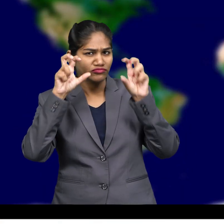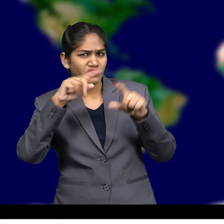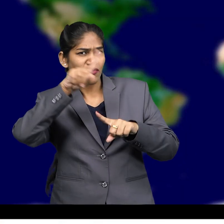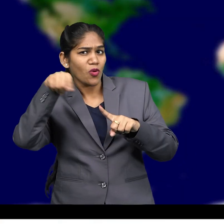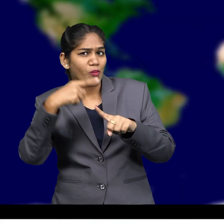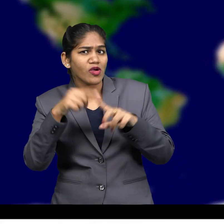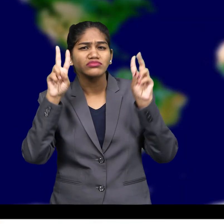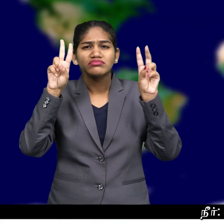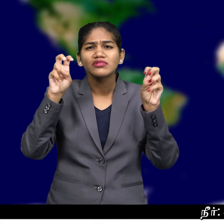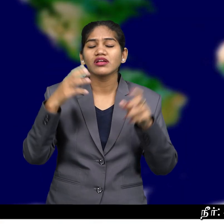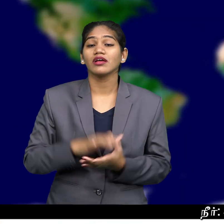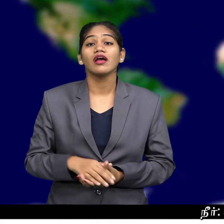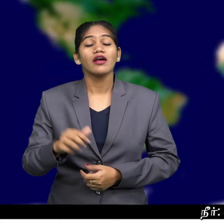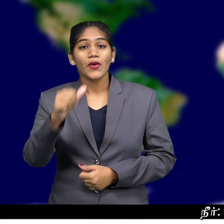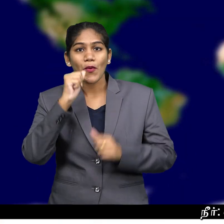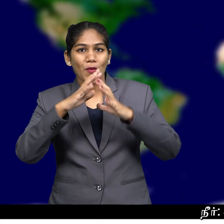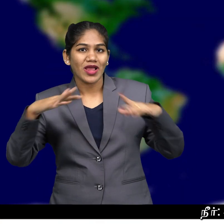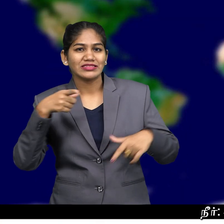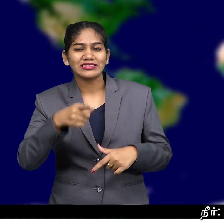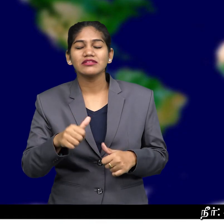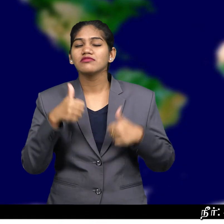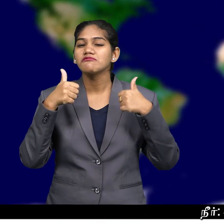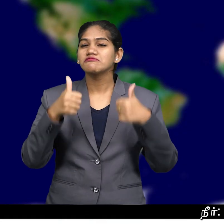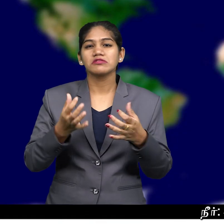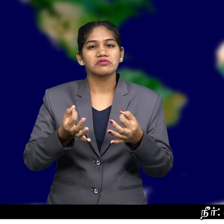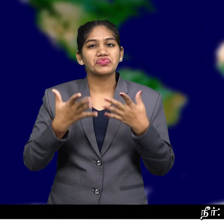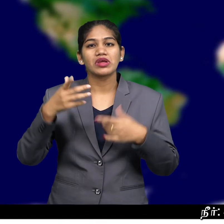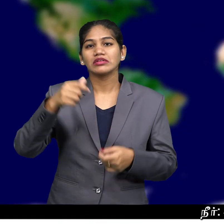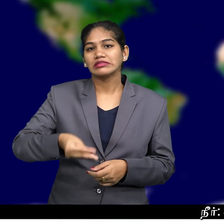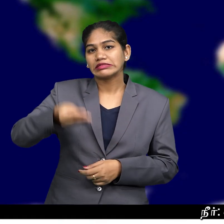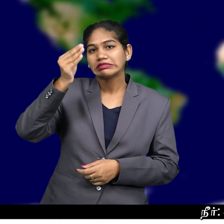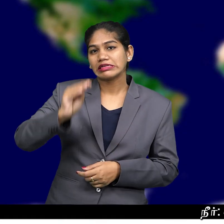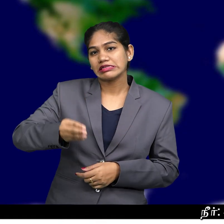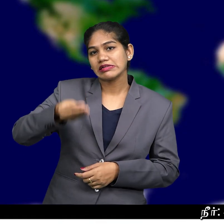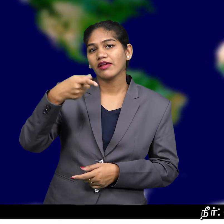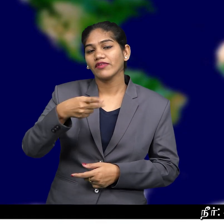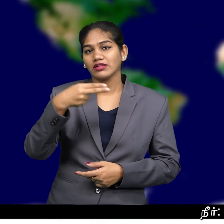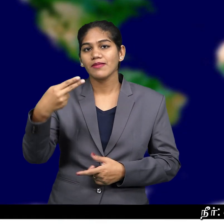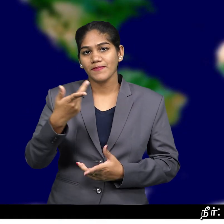கவனிப்போம். நீர் ஒரு அதிசய திரவம்.